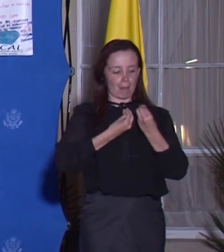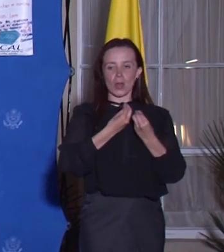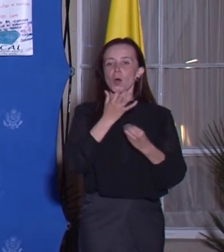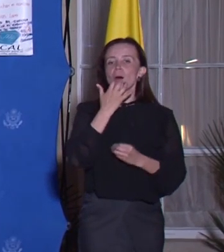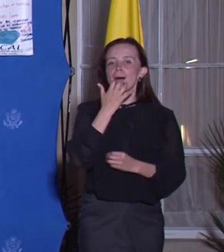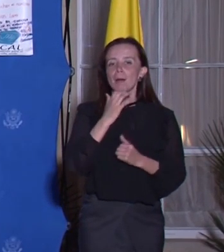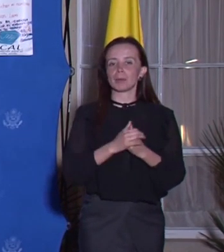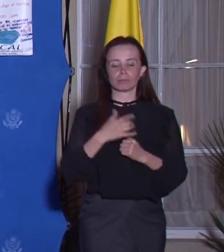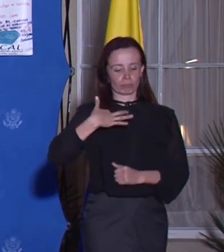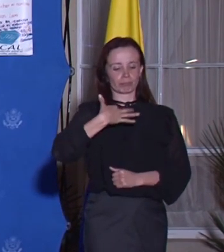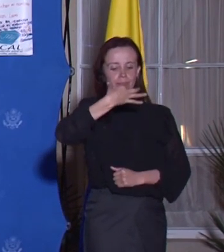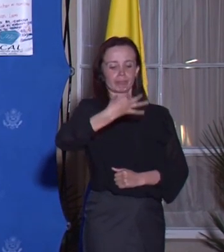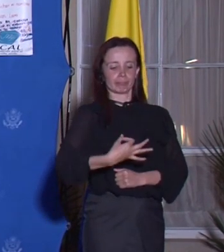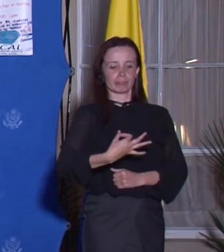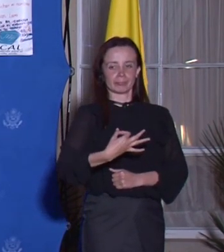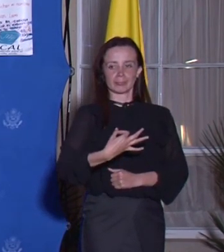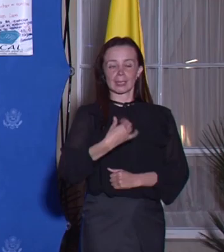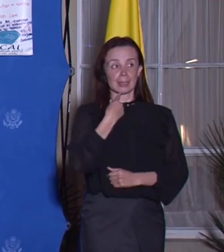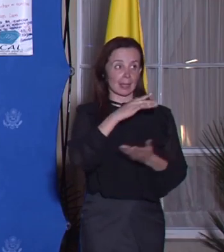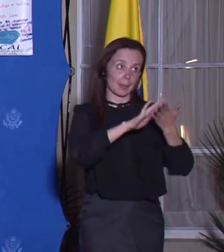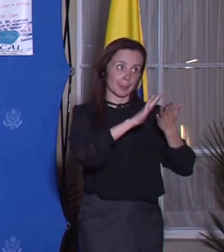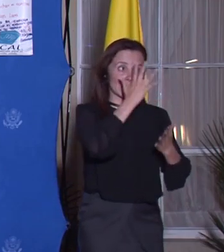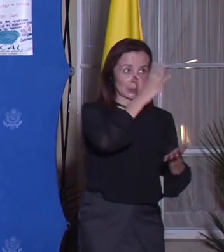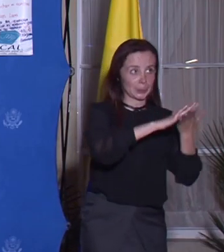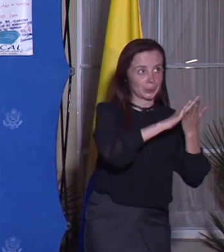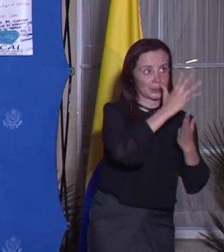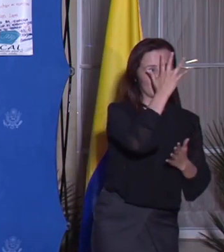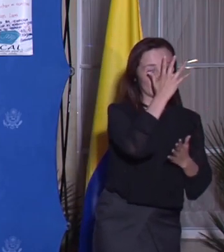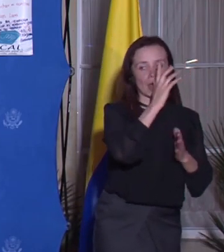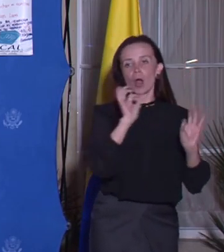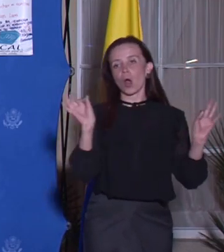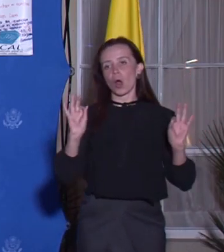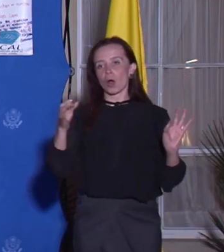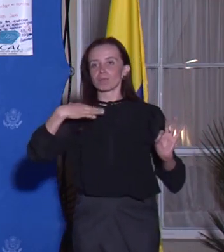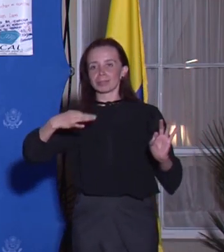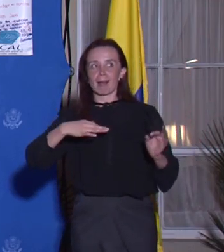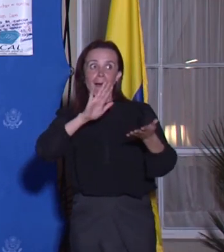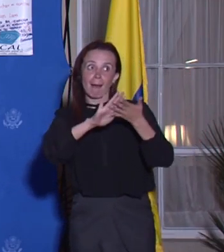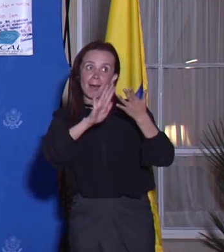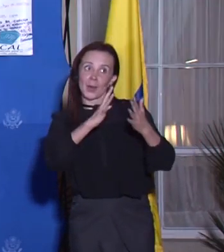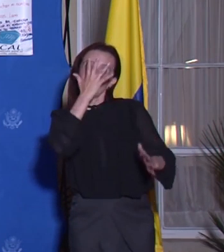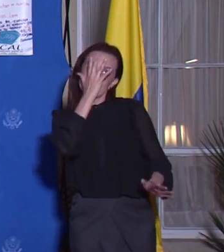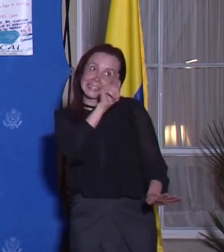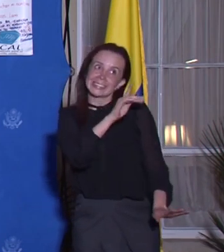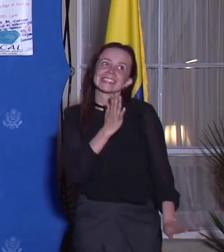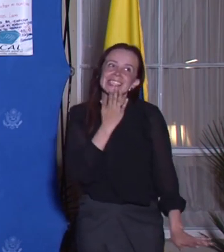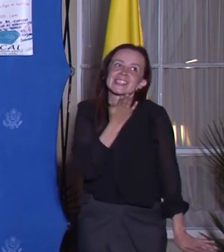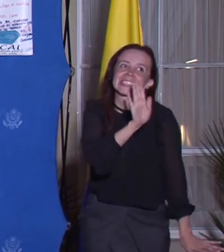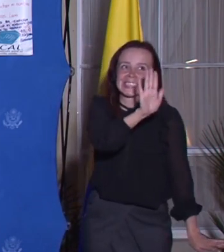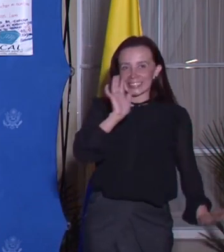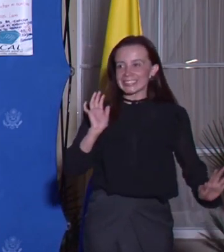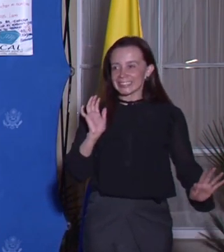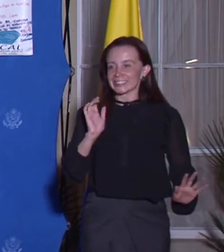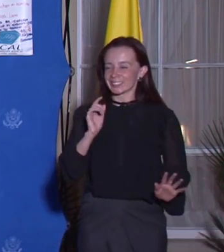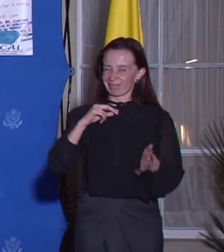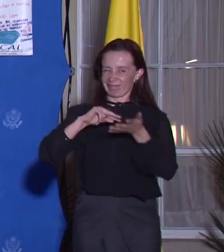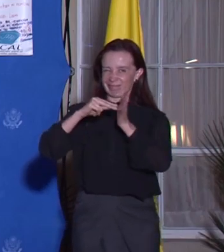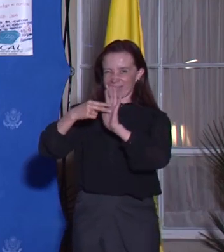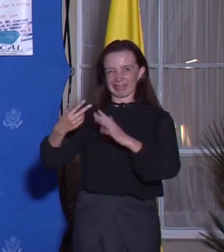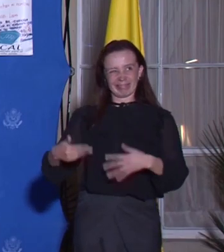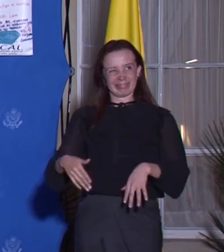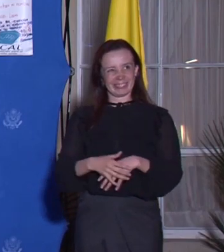si uno quiere ser muy formal, uno puede decir qué pena con usted, y si uno quiere decir muy formal, uno dice qué pena con su merced. ¿Y qué significa